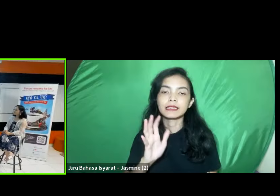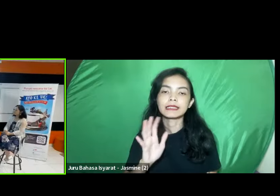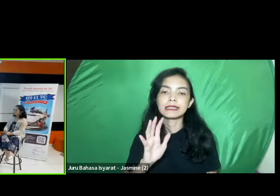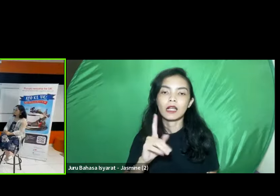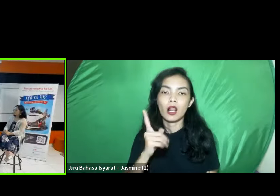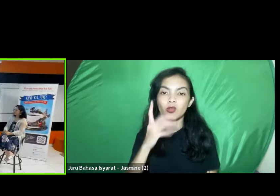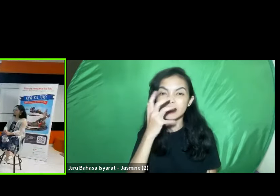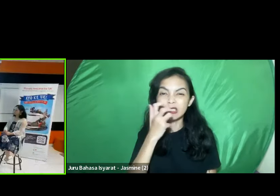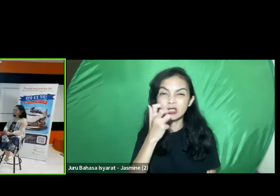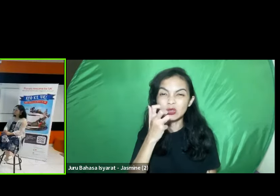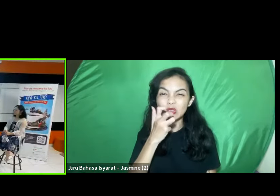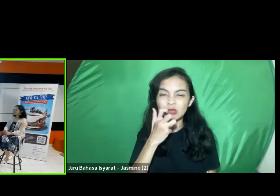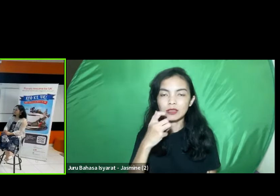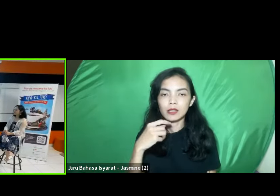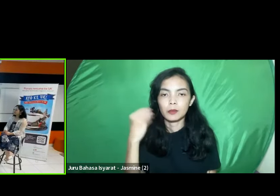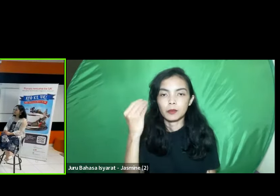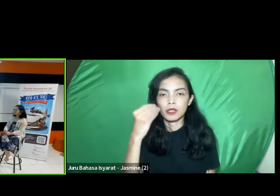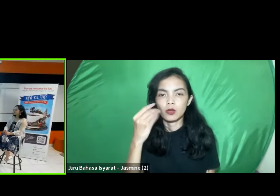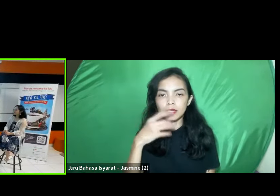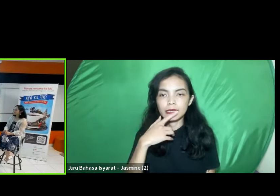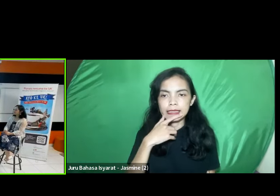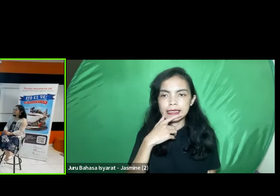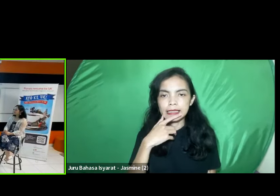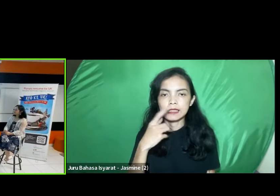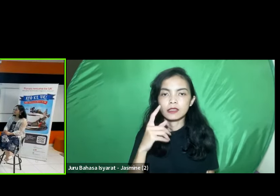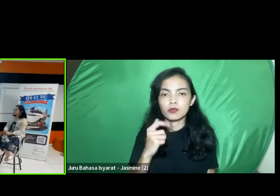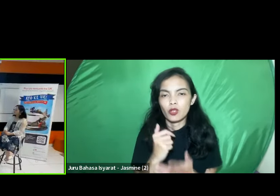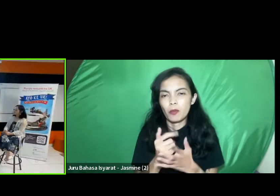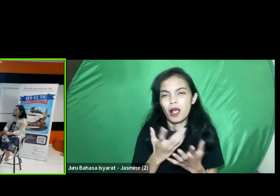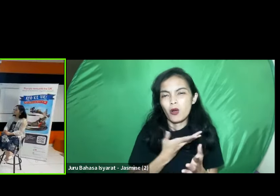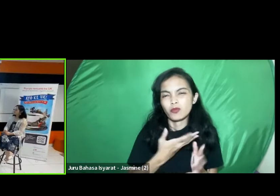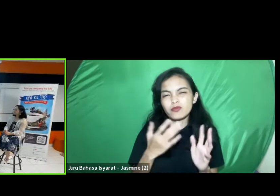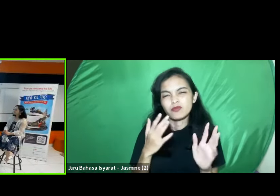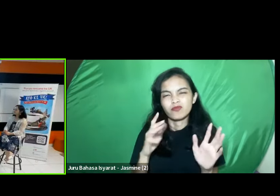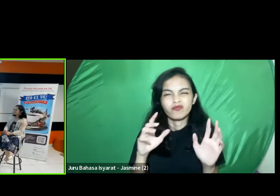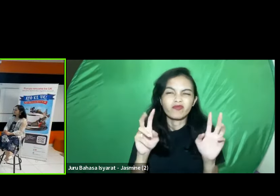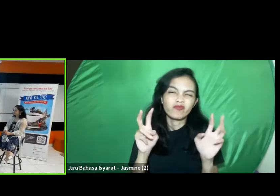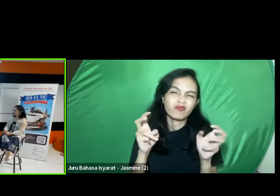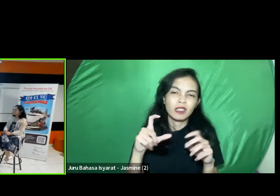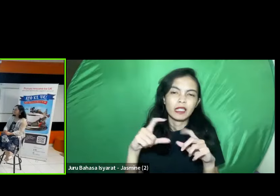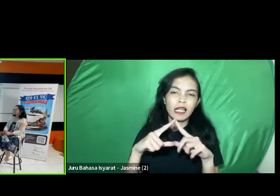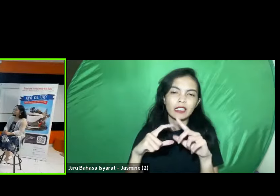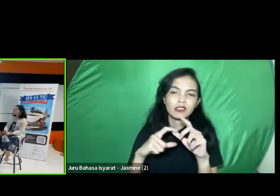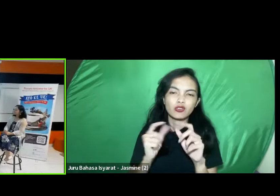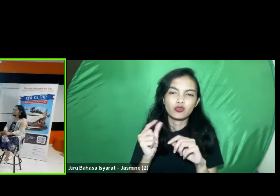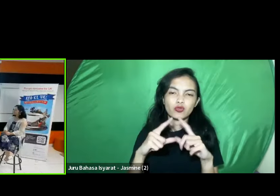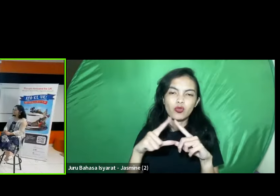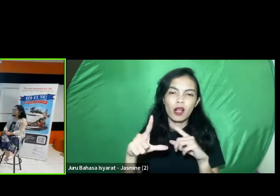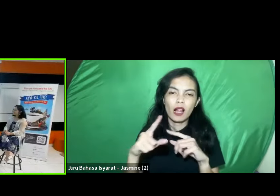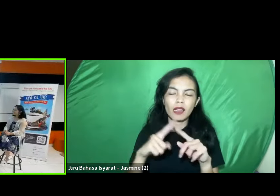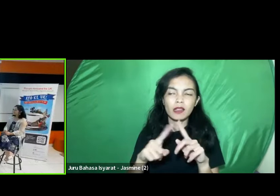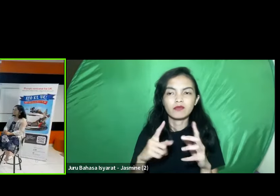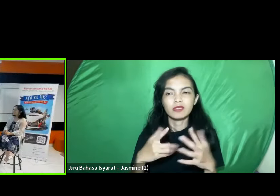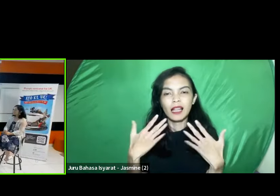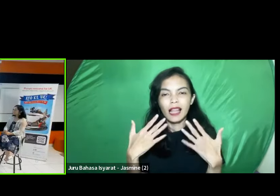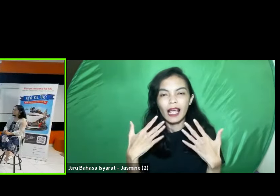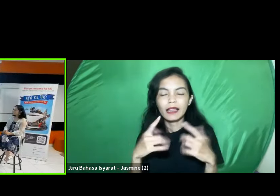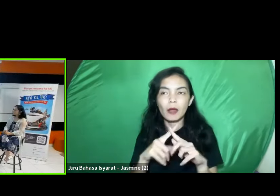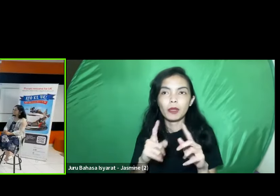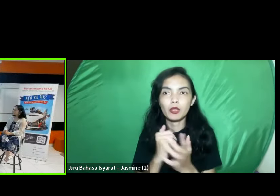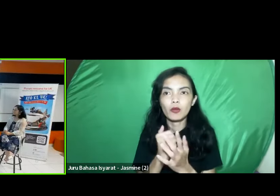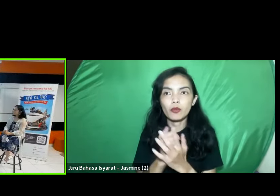bingung gitu ya serius banget Padahal kita juga pengin yaual tapi tap eh substansial ya Ee Nah karena